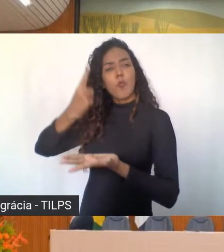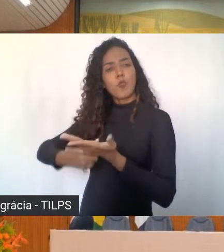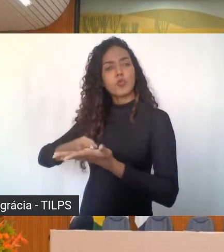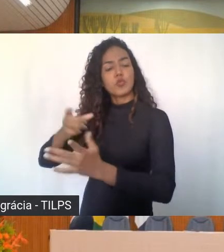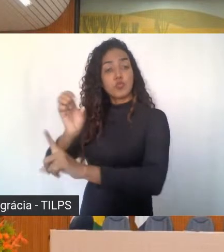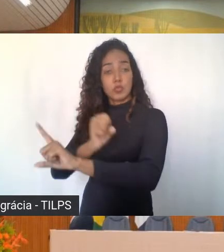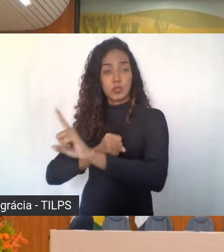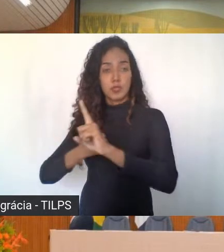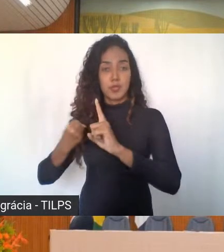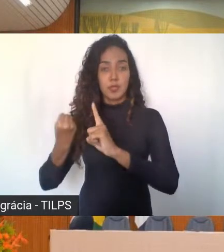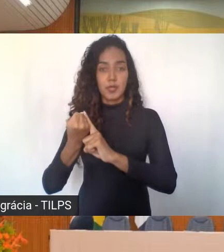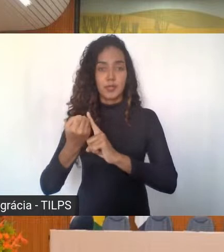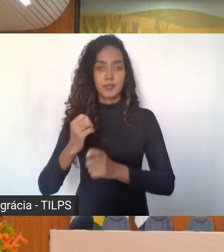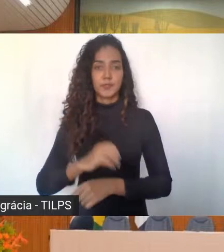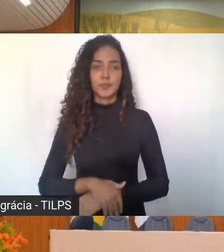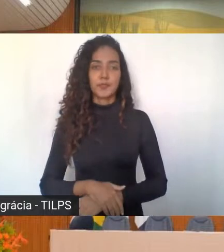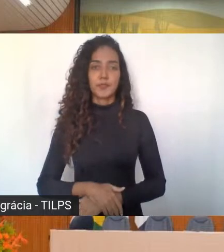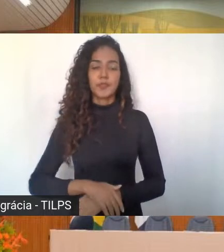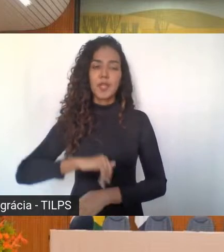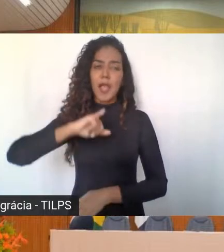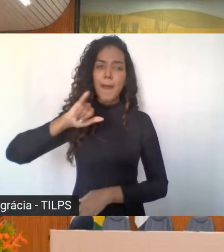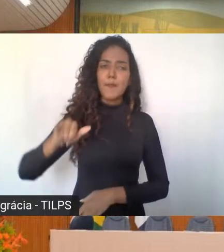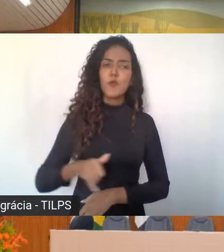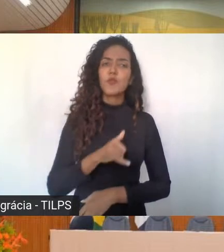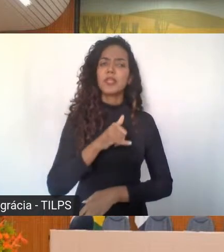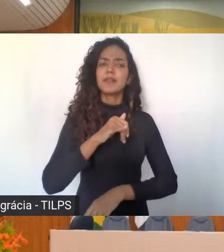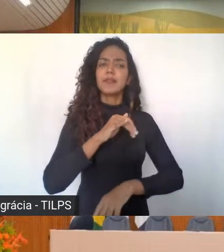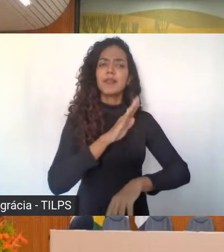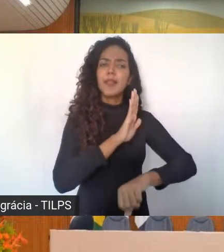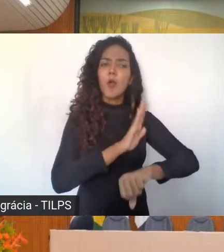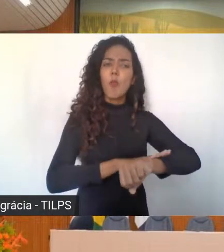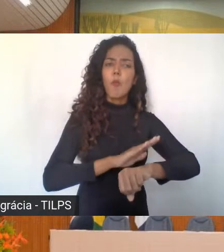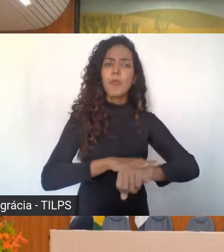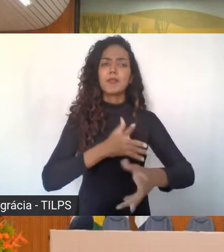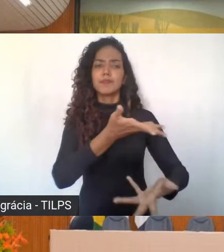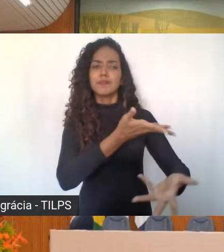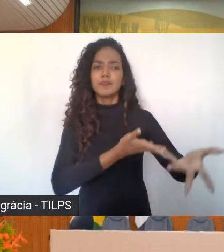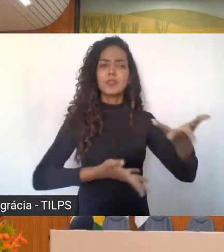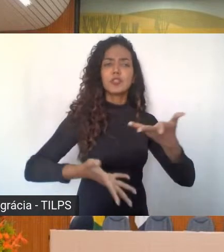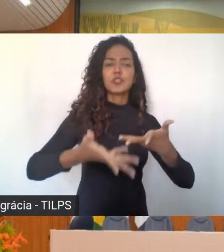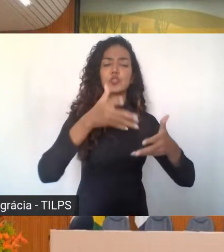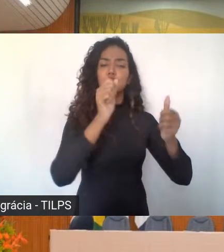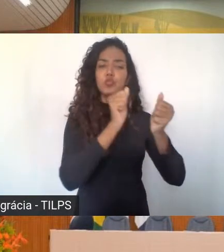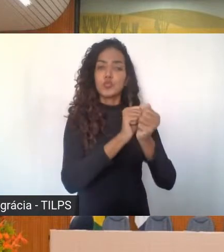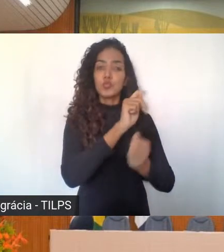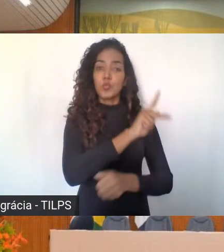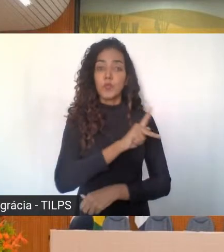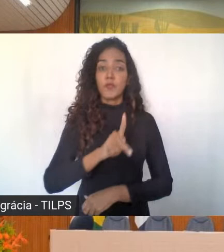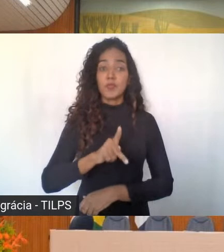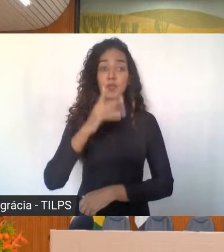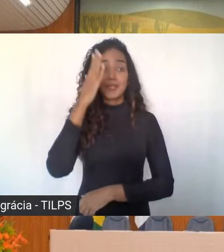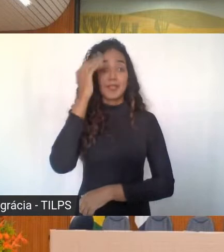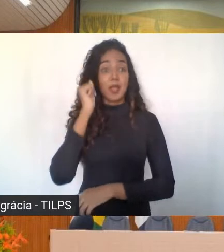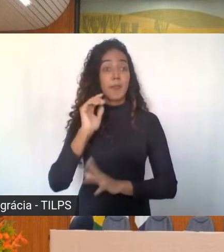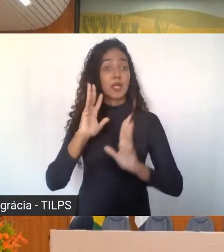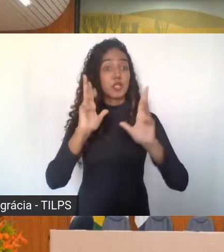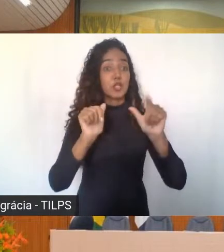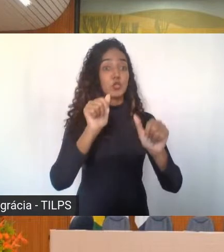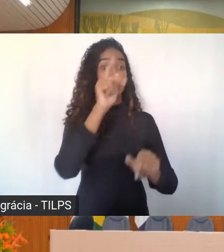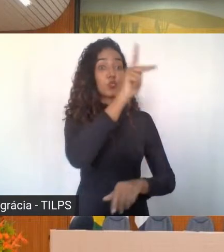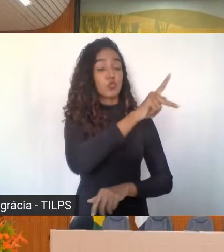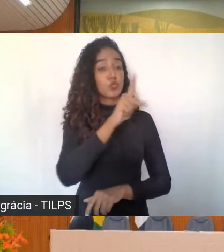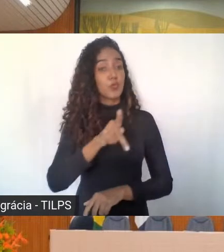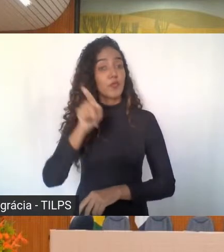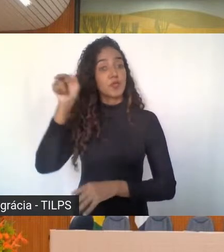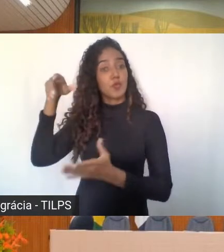Aproveitem cada momento de interação com seus professores. Saibam que todo o quadro de servidores da UABJ, bem como da